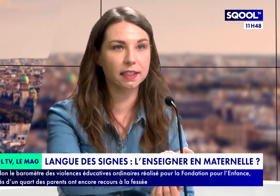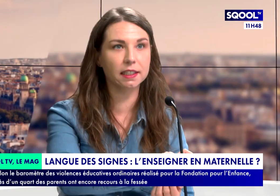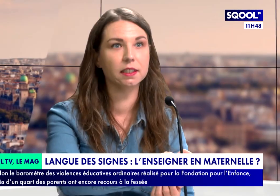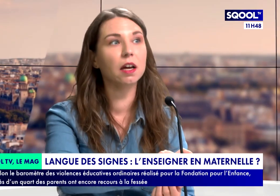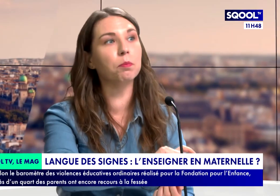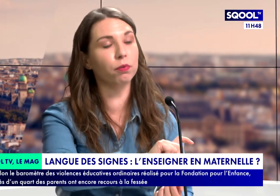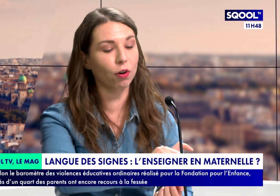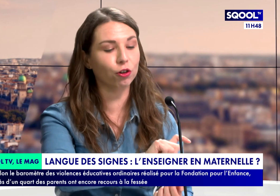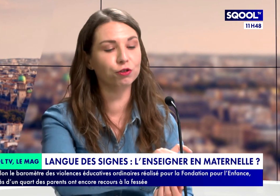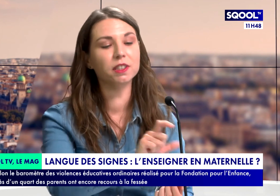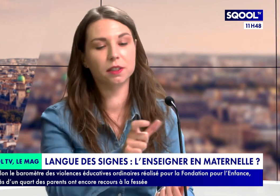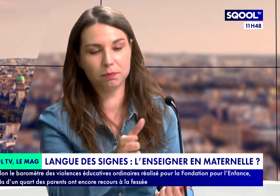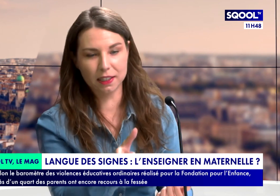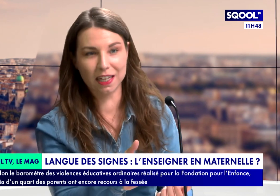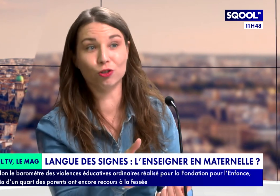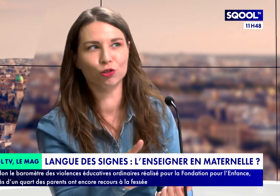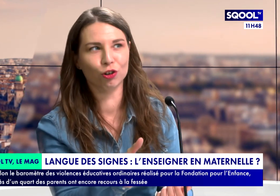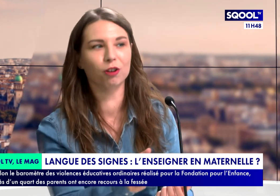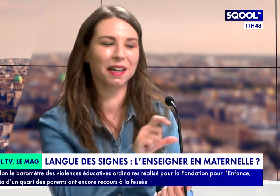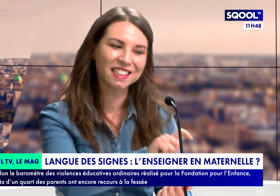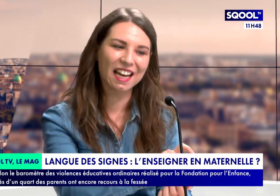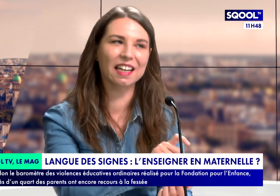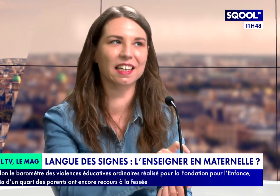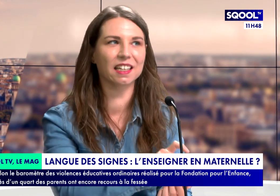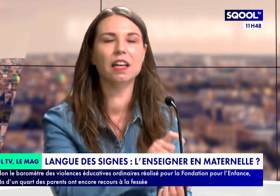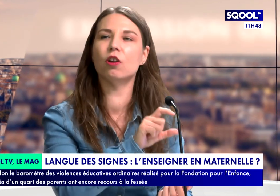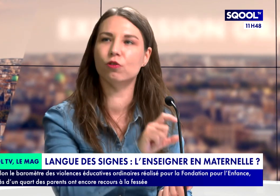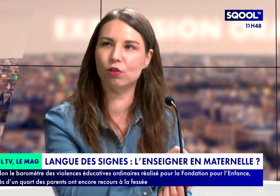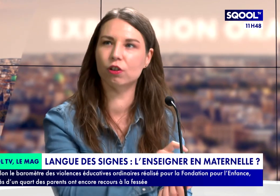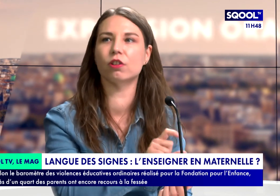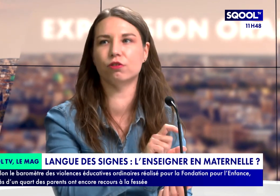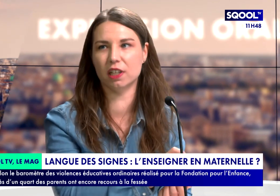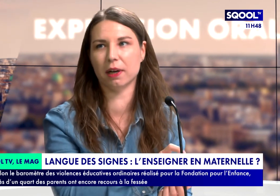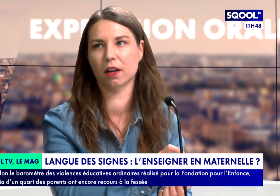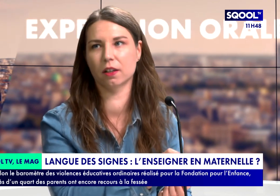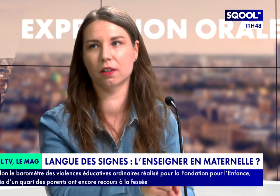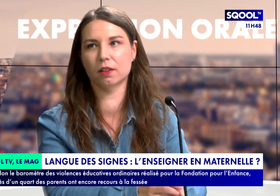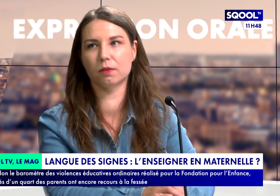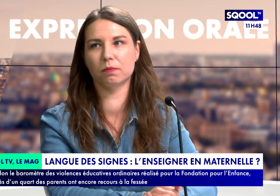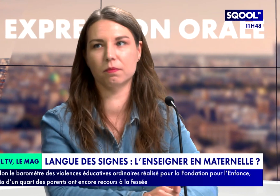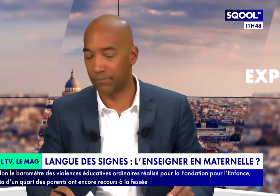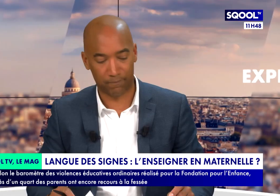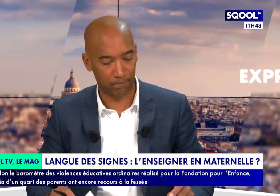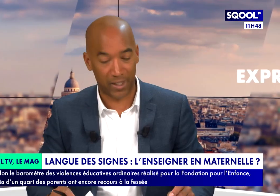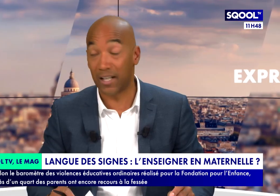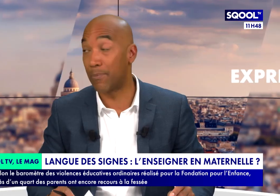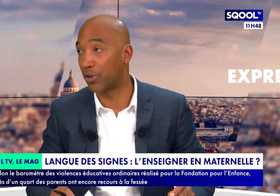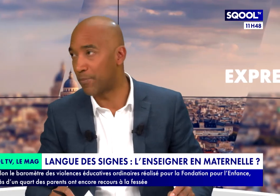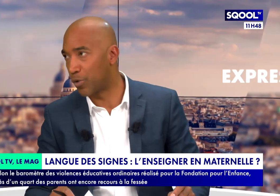signes peut ensuite passer à une autre langue, parce qu'il a acquéri une langue de départ. Quelle est l'importance, pardon Marie,